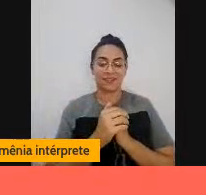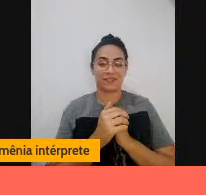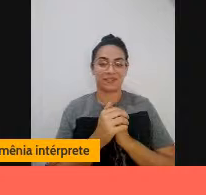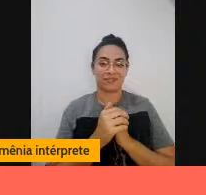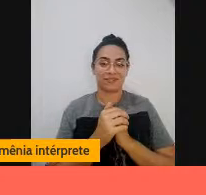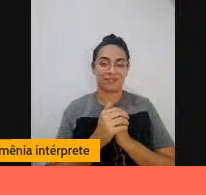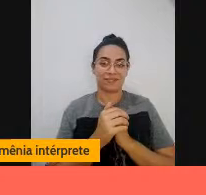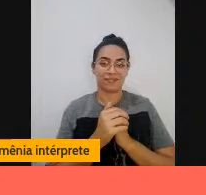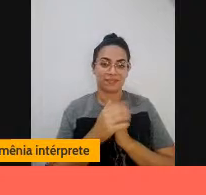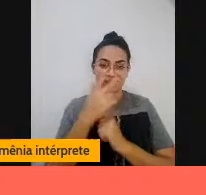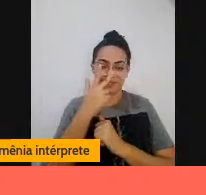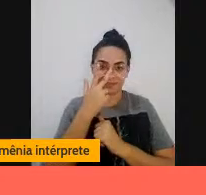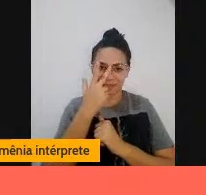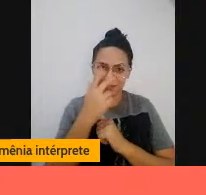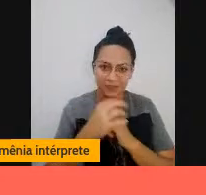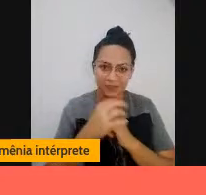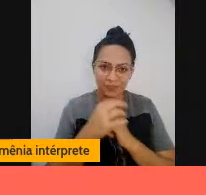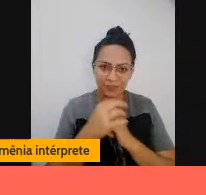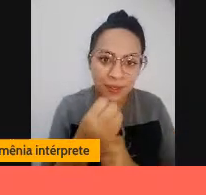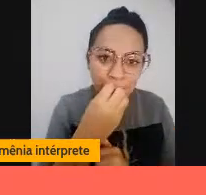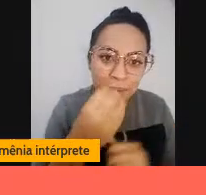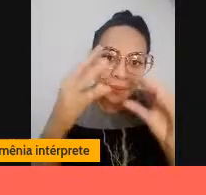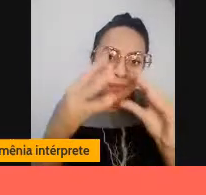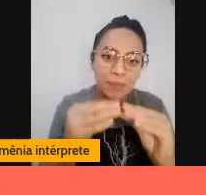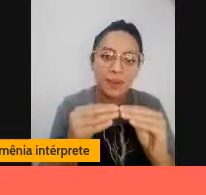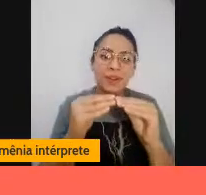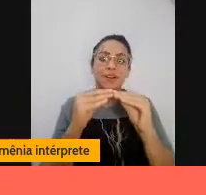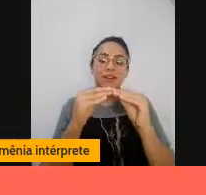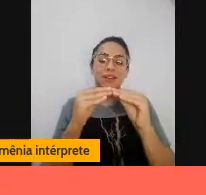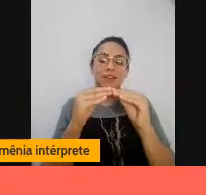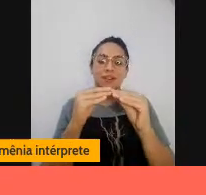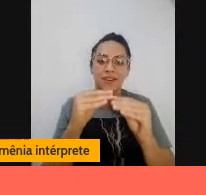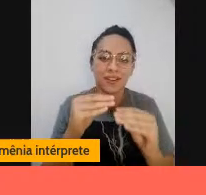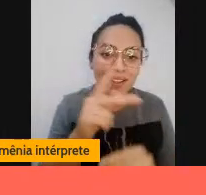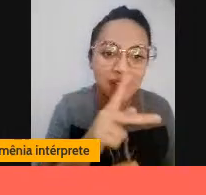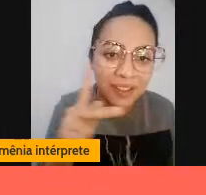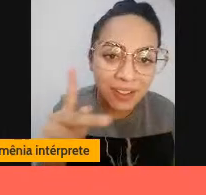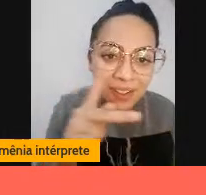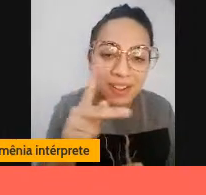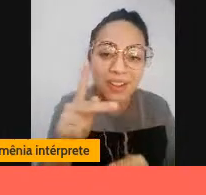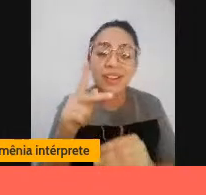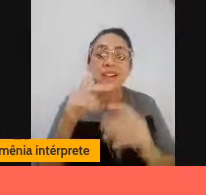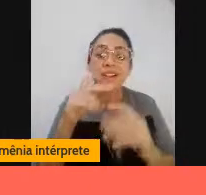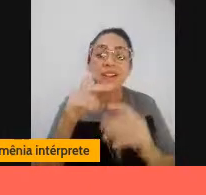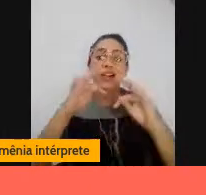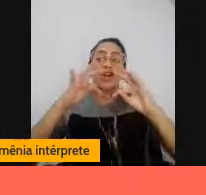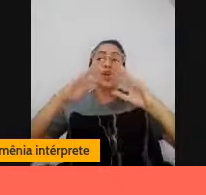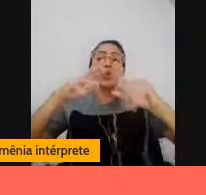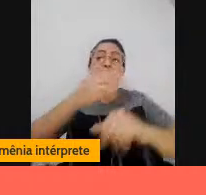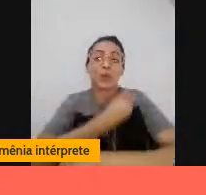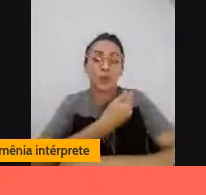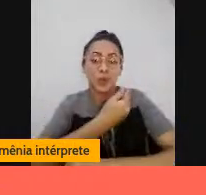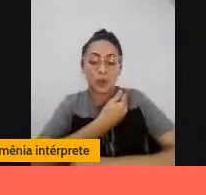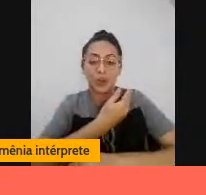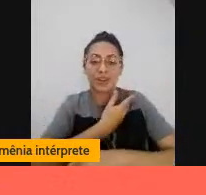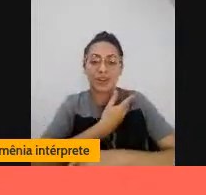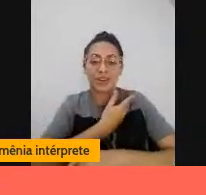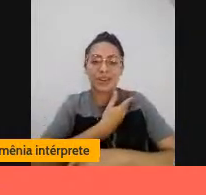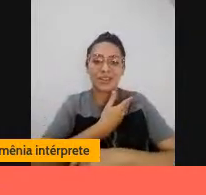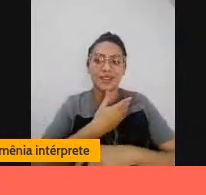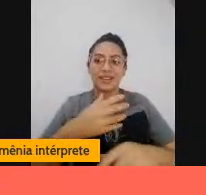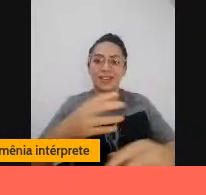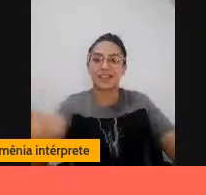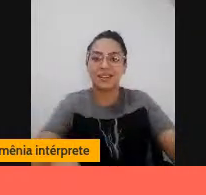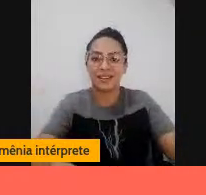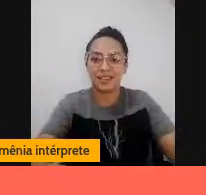Boa noite a todas as pessoas. Boa noite, Adriana. Boa noite, Daniel. Boa noite aos colegas e às colegas que estiveram à frente